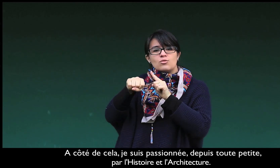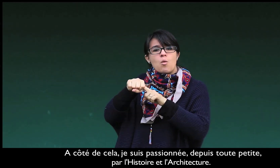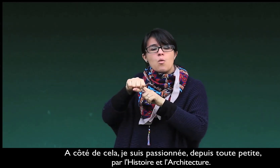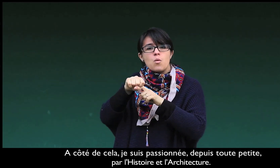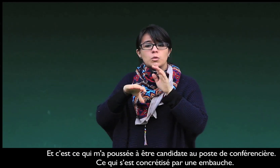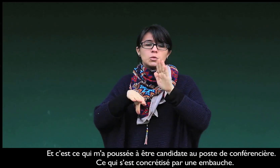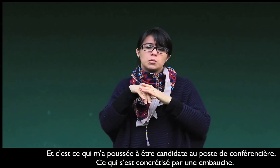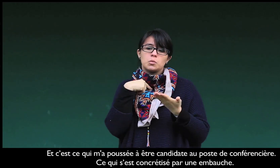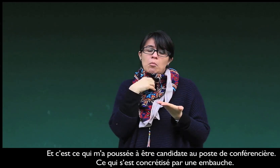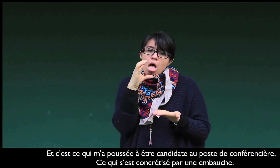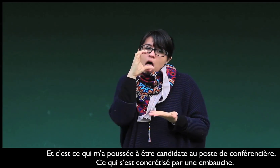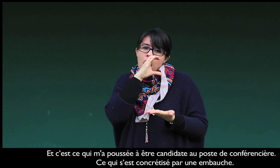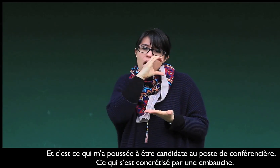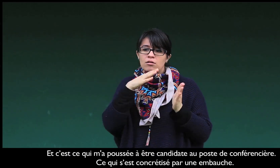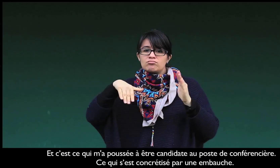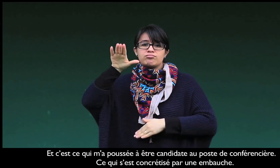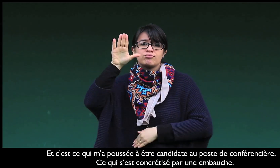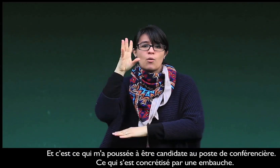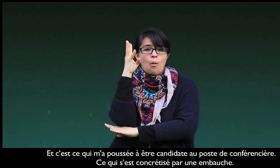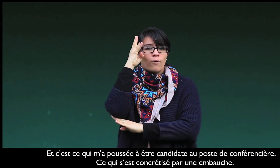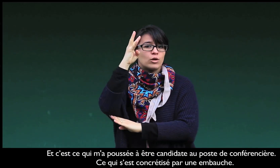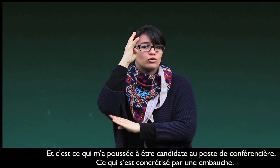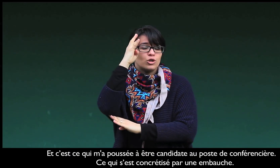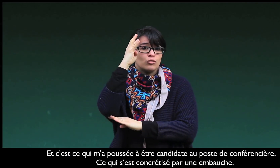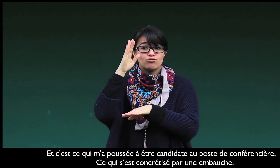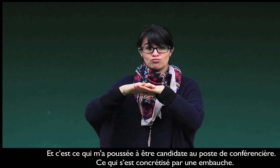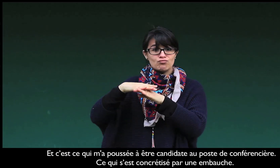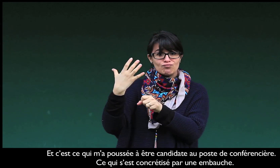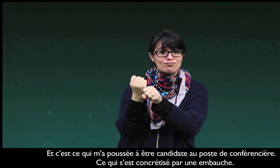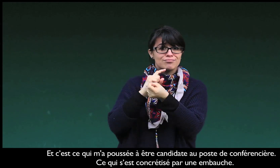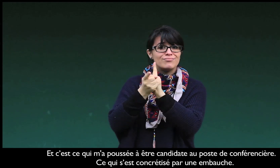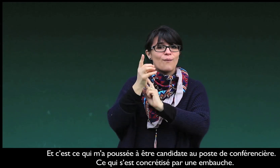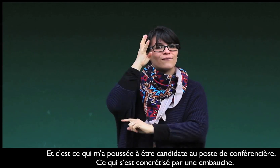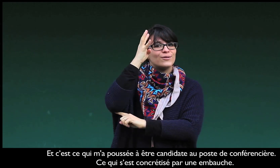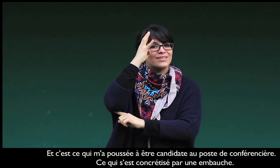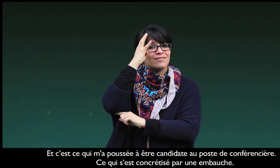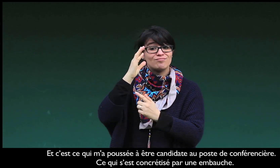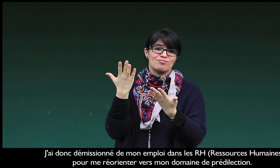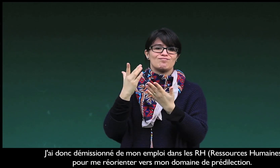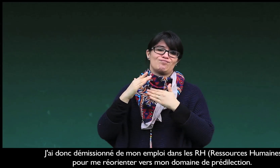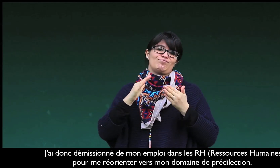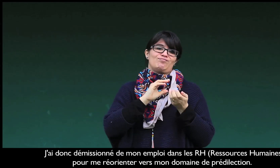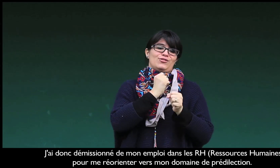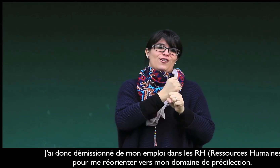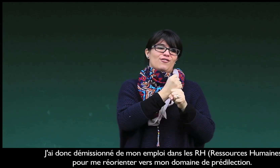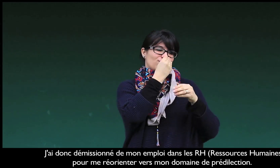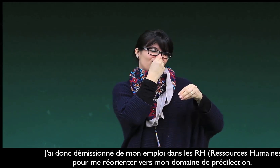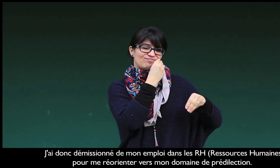Et c'est ce qui m'a poussée à être candidate au poste de conférencière, ce qui s'est concrétisé par une embauche. J'ai donc